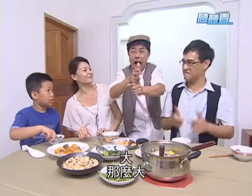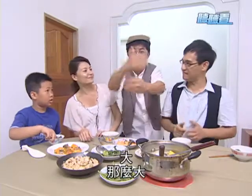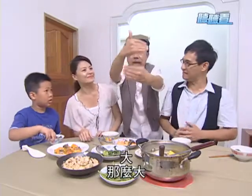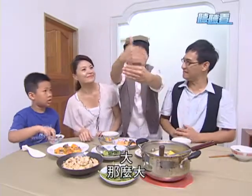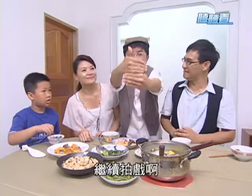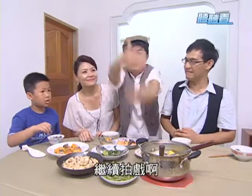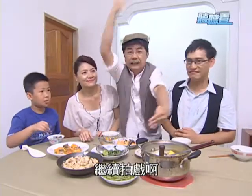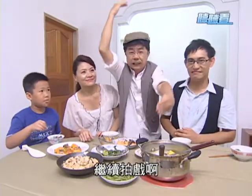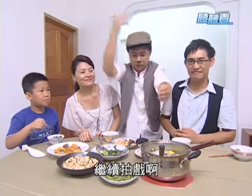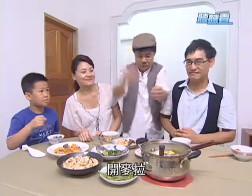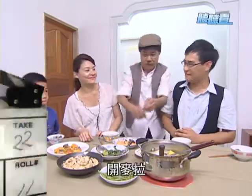拍戏啊，开吧。